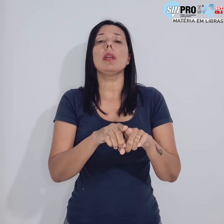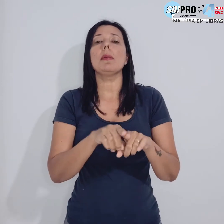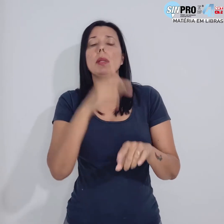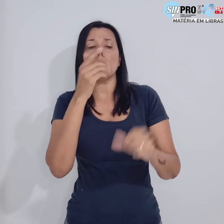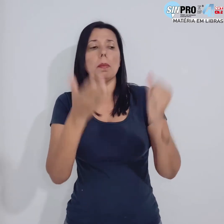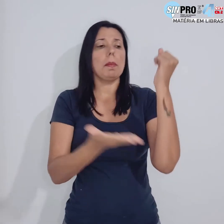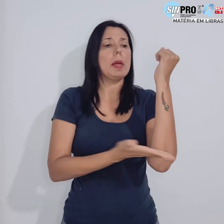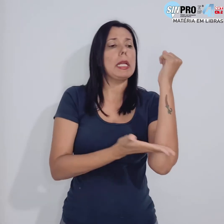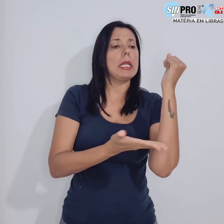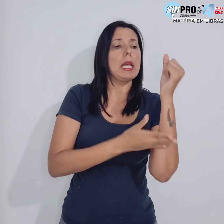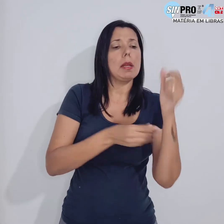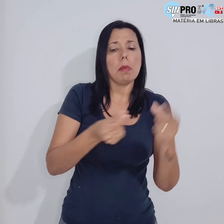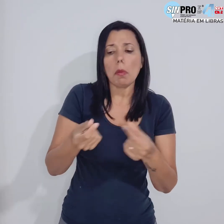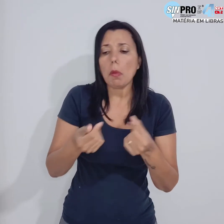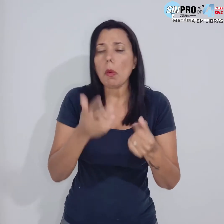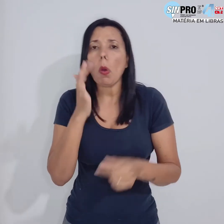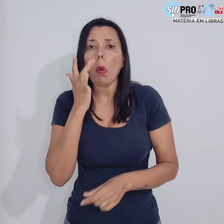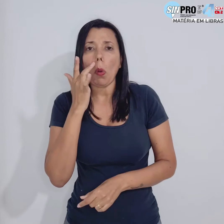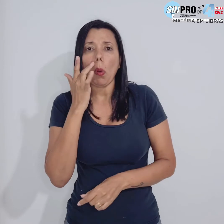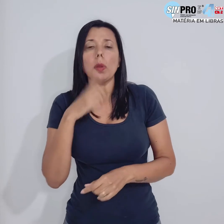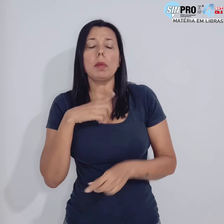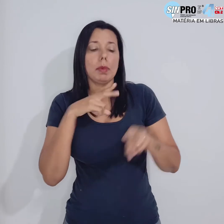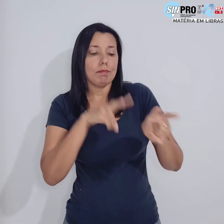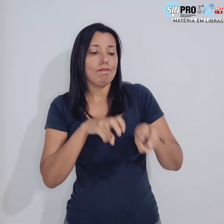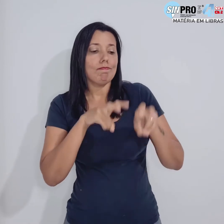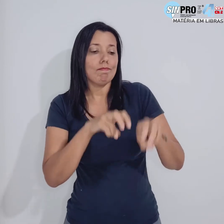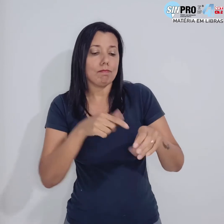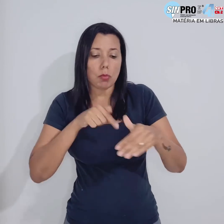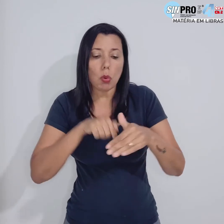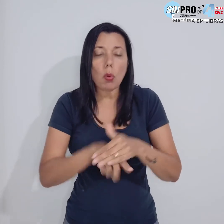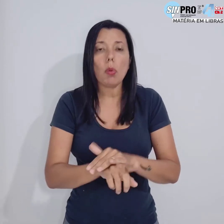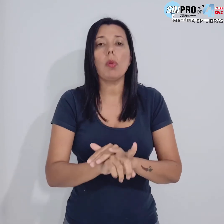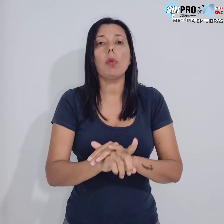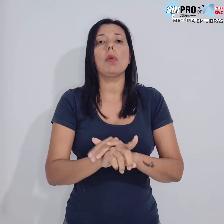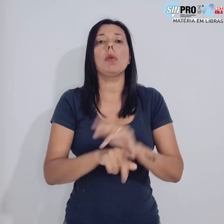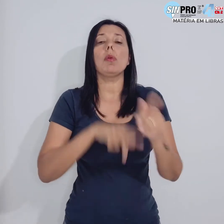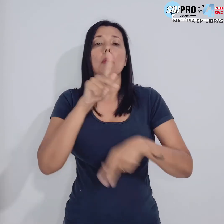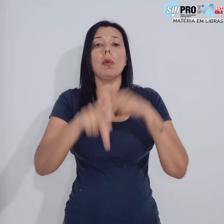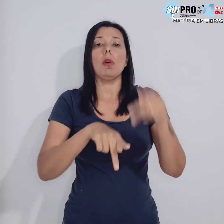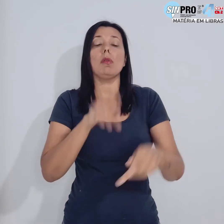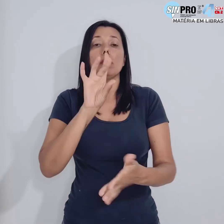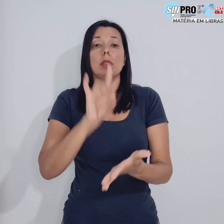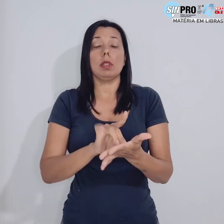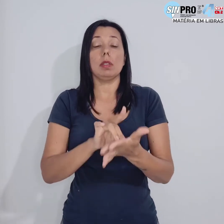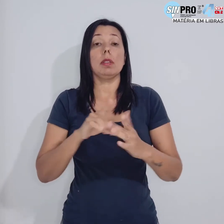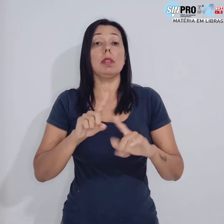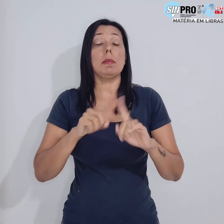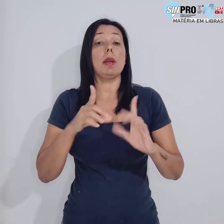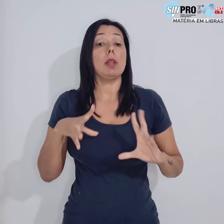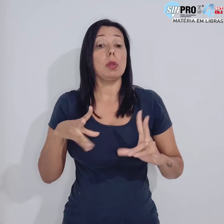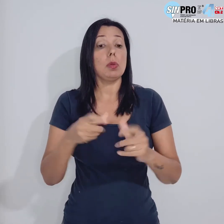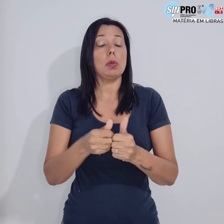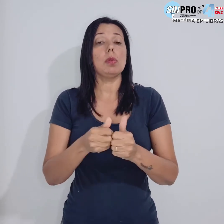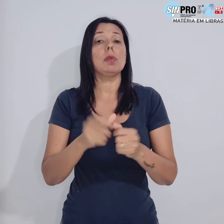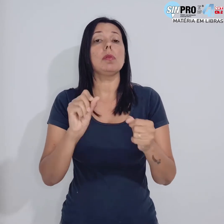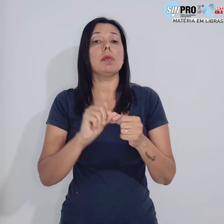madeireiros, garimpeiros e agronegócios, de ataque aos povos originários, sobretudo para